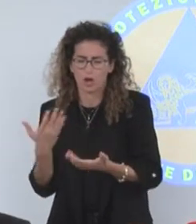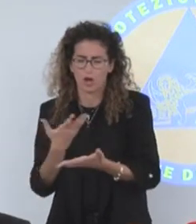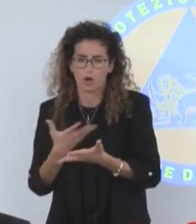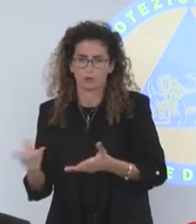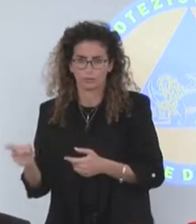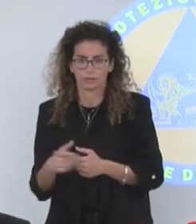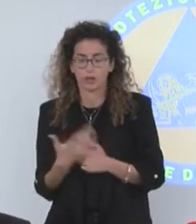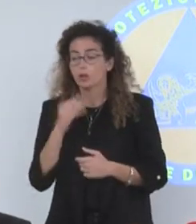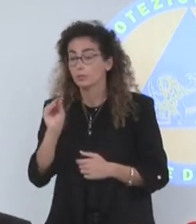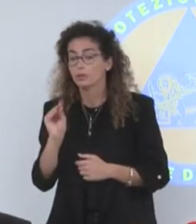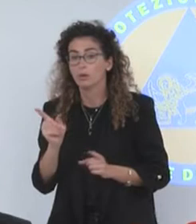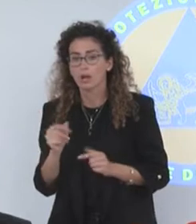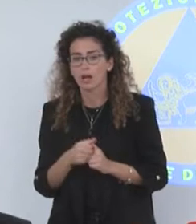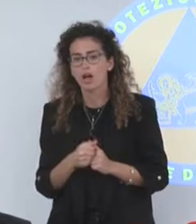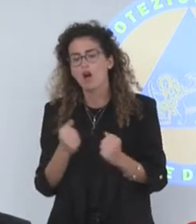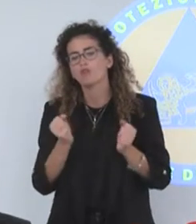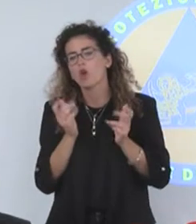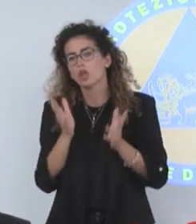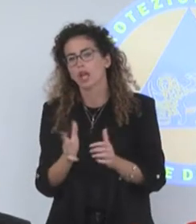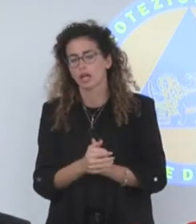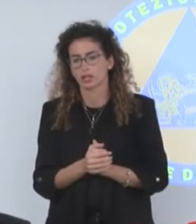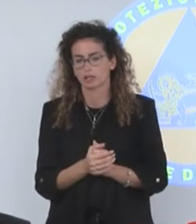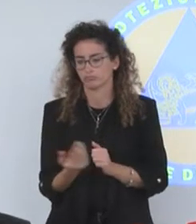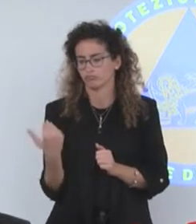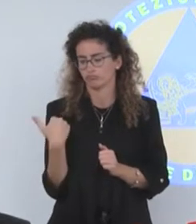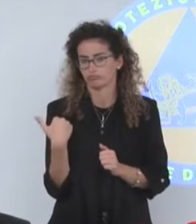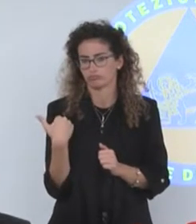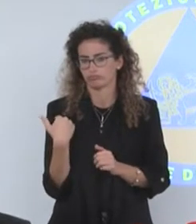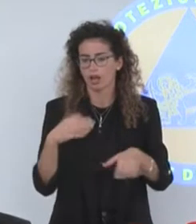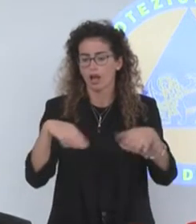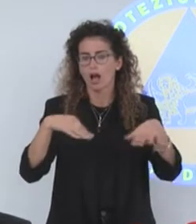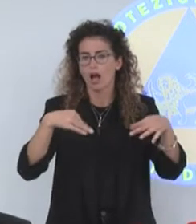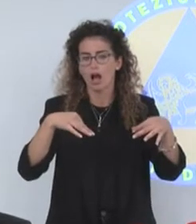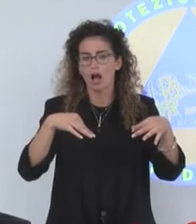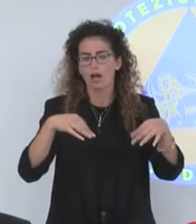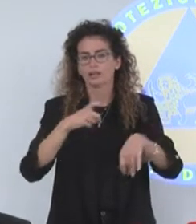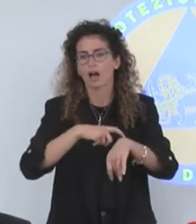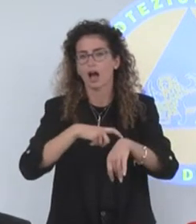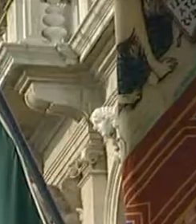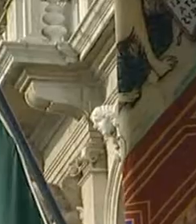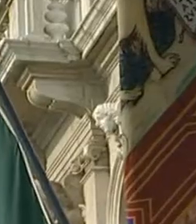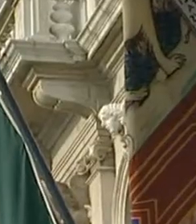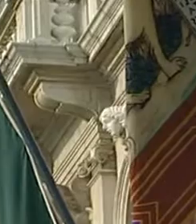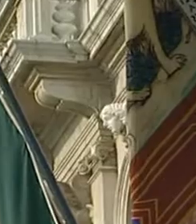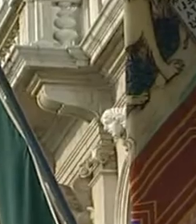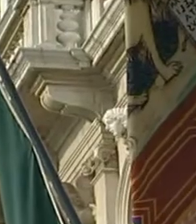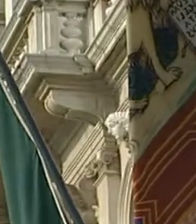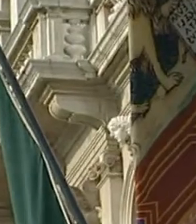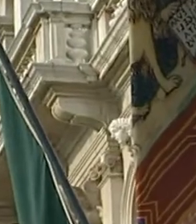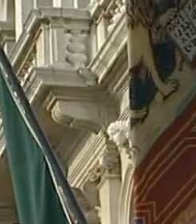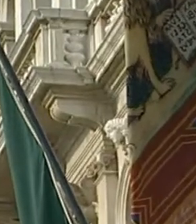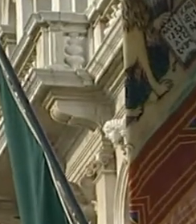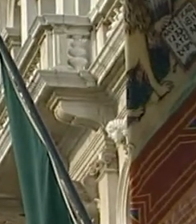volontariato e l'altro giovane arriva dalla carta che ha completato nessuno vede volontariato presso la croce rossa minacce fake